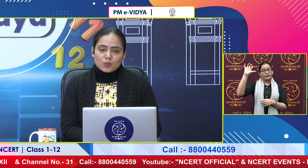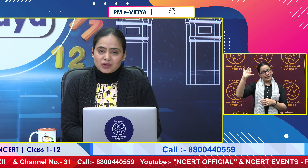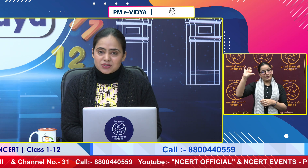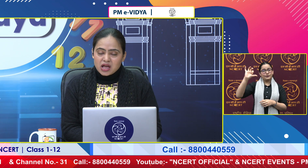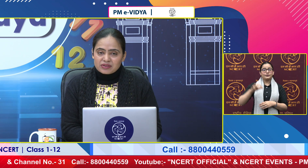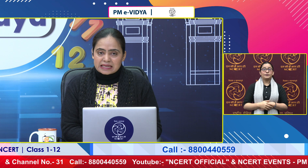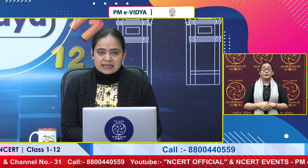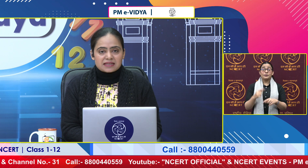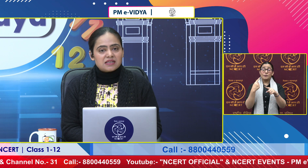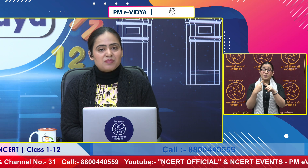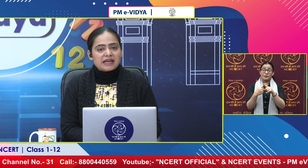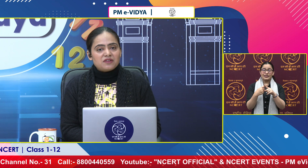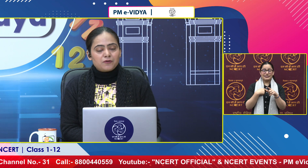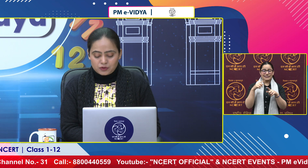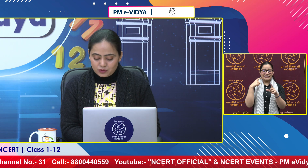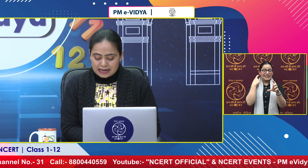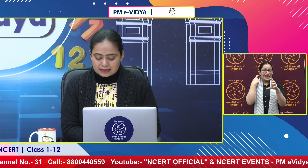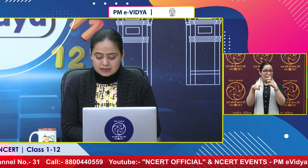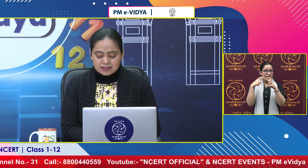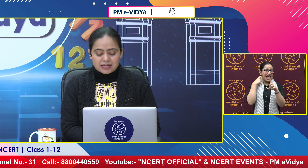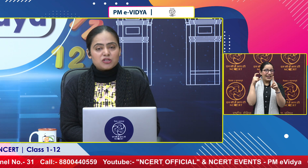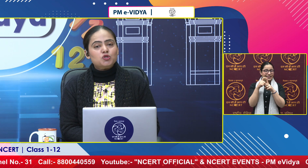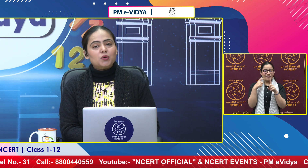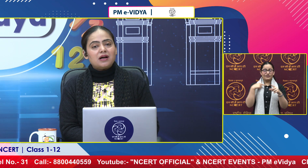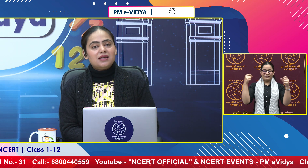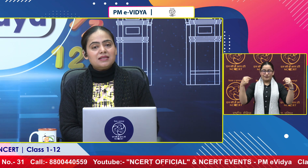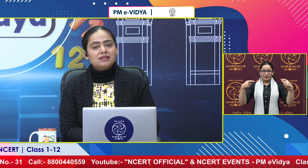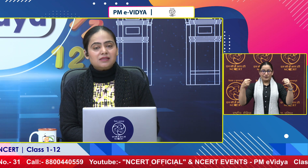8800440559। We also have a dedicated email ID for you, that is